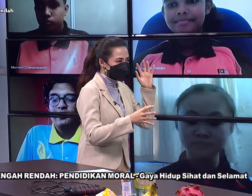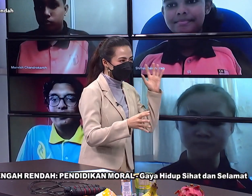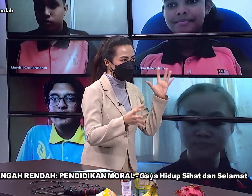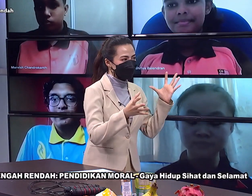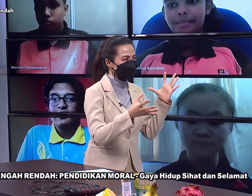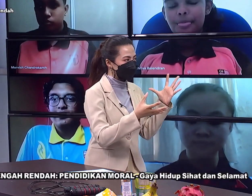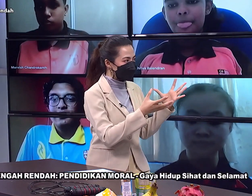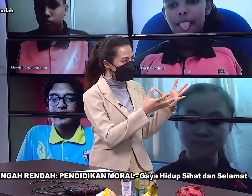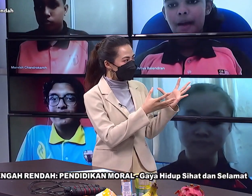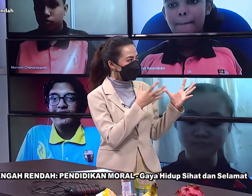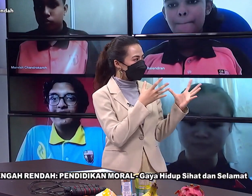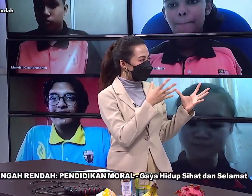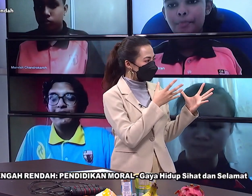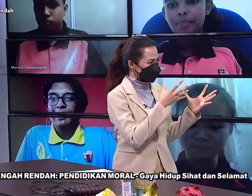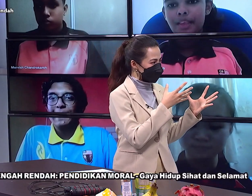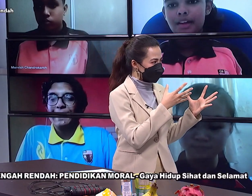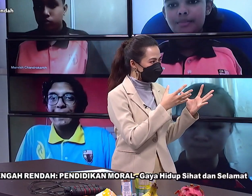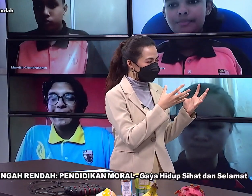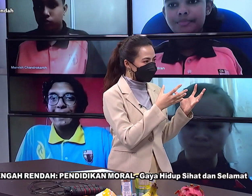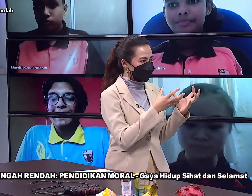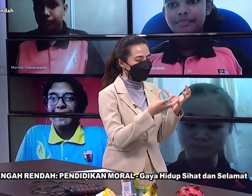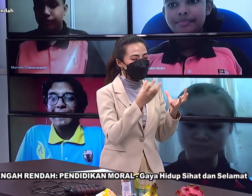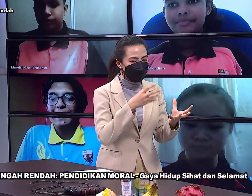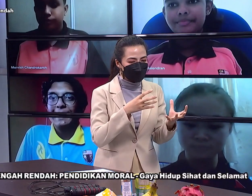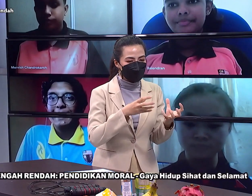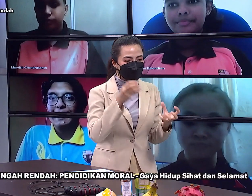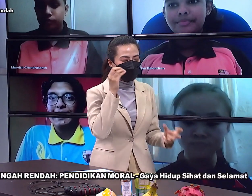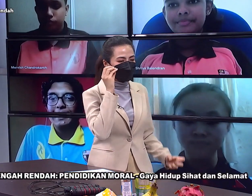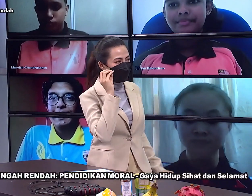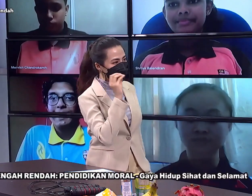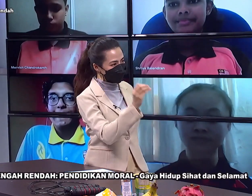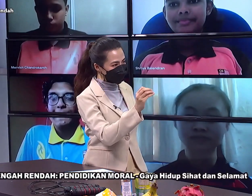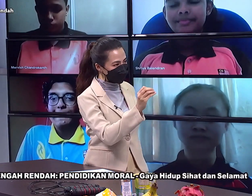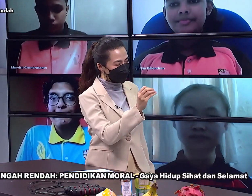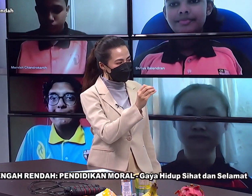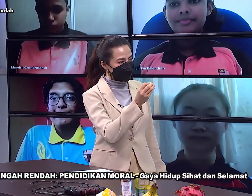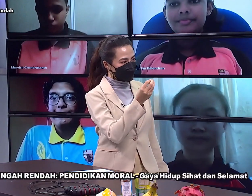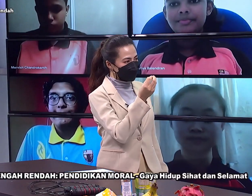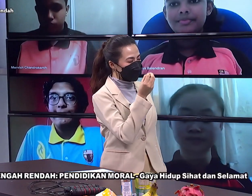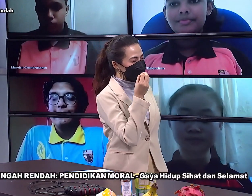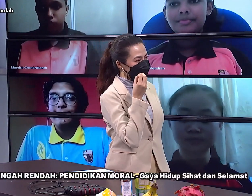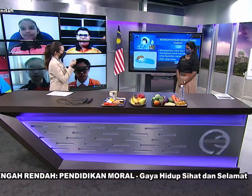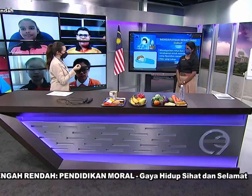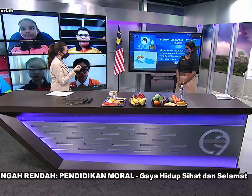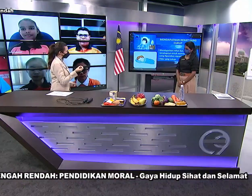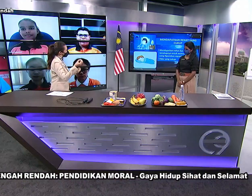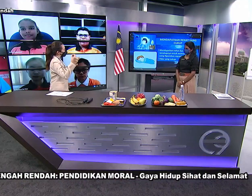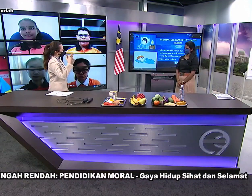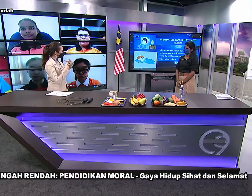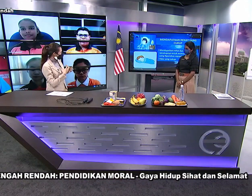kita ada cerita berkenaan dengan kaitannya kalau kita tidak makan makanan yang sihat, apa akan berlaku pada